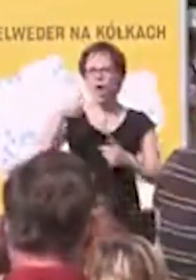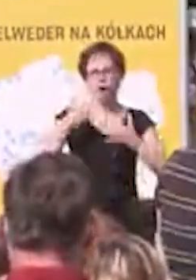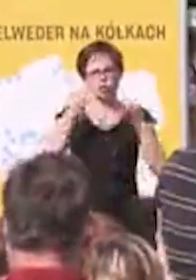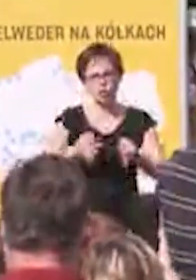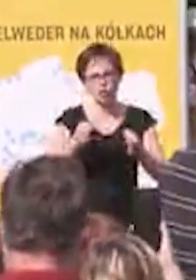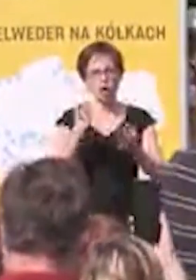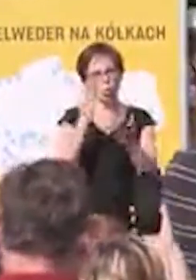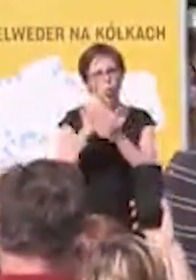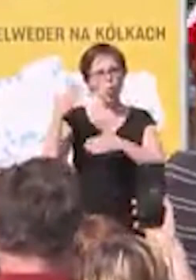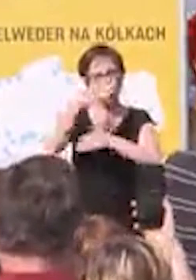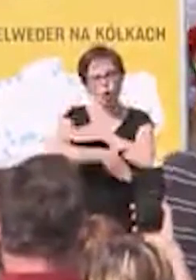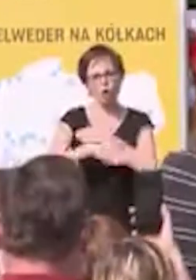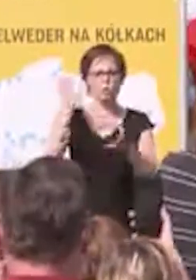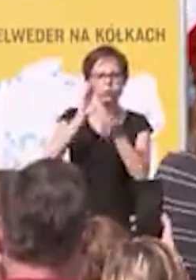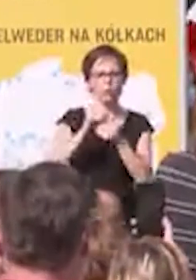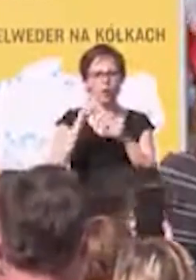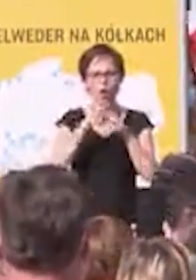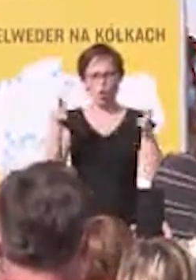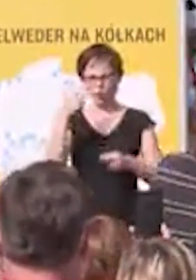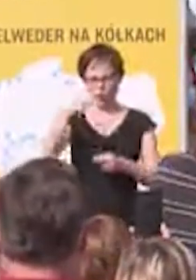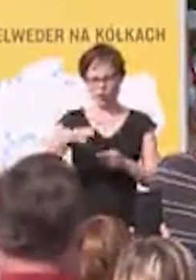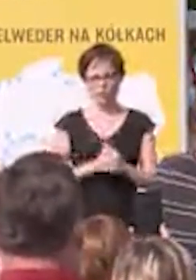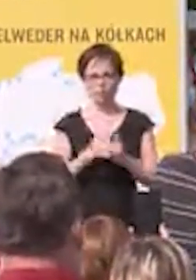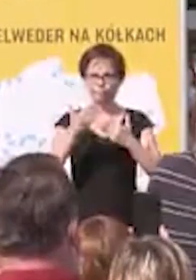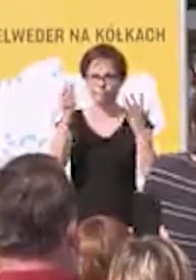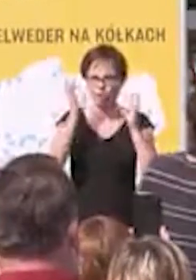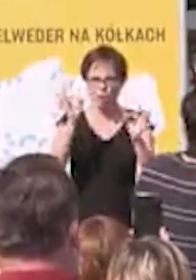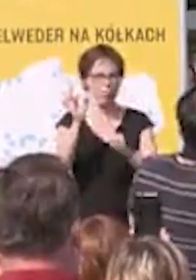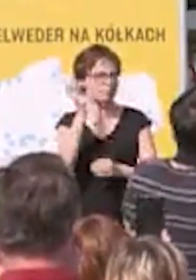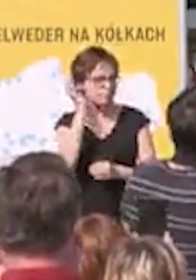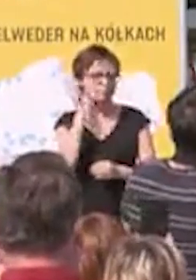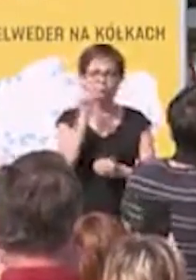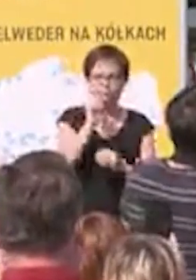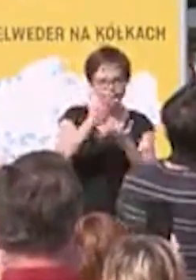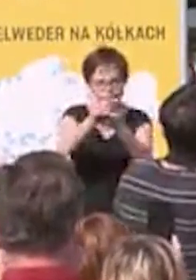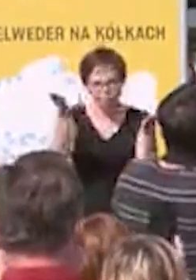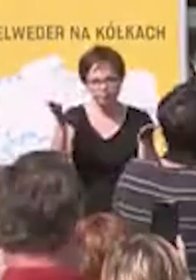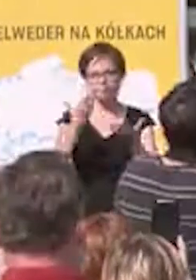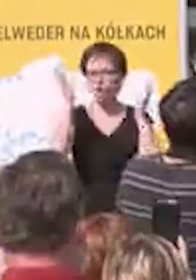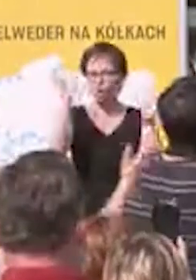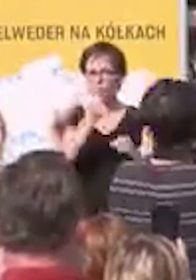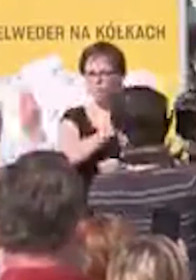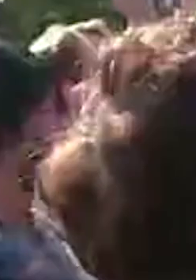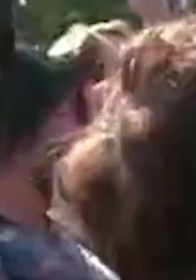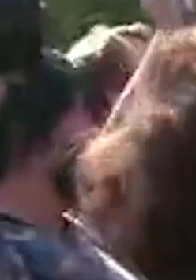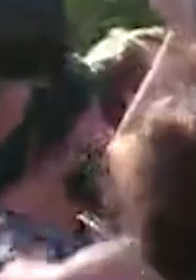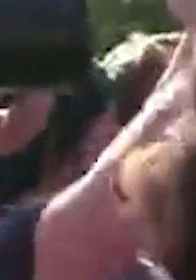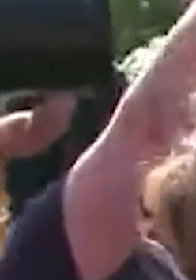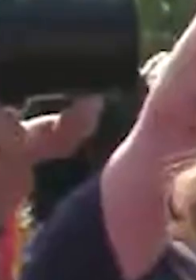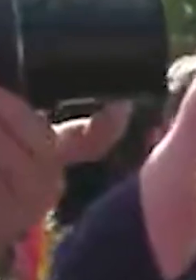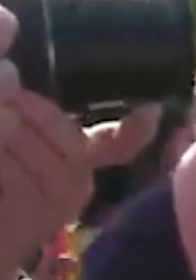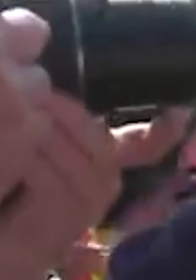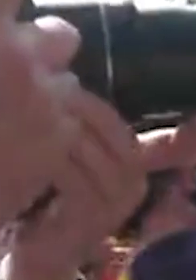ten okres 3 tygodni. Zatem dzień dobry paniom, dzień dobry panom, dzień dobry Warszawo!